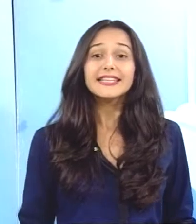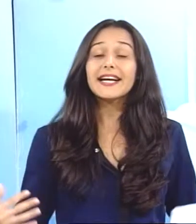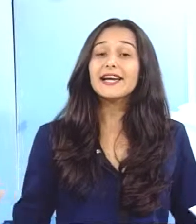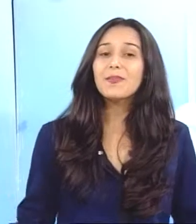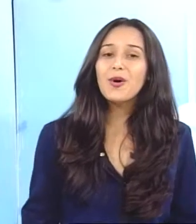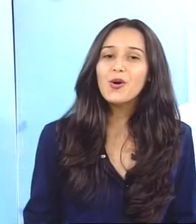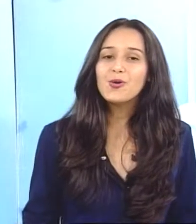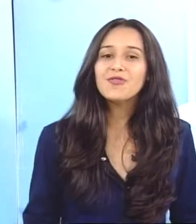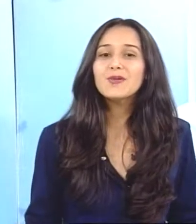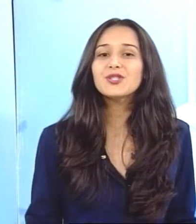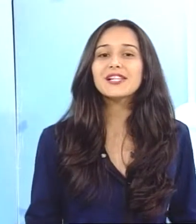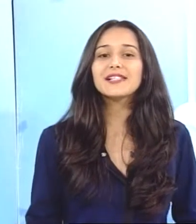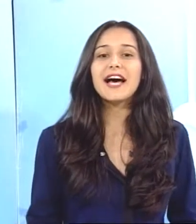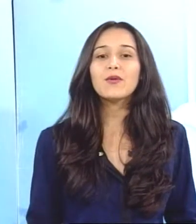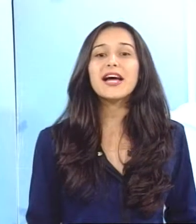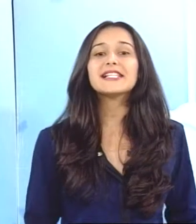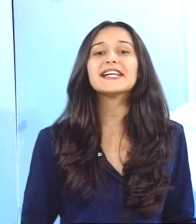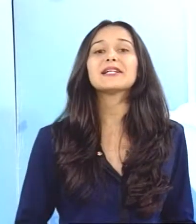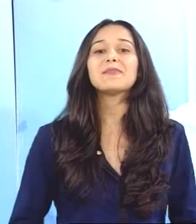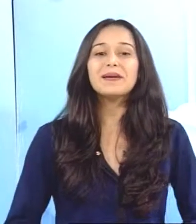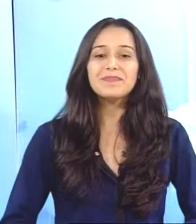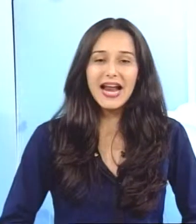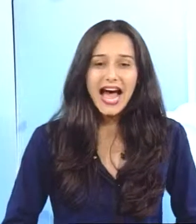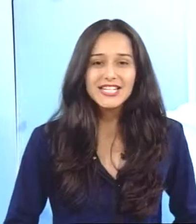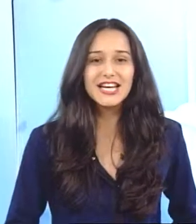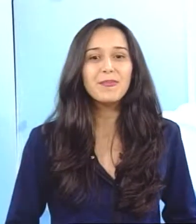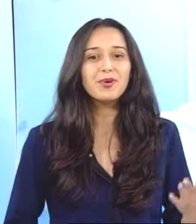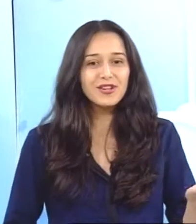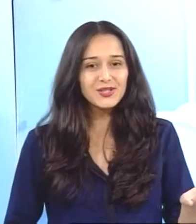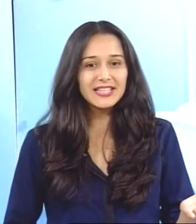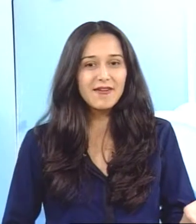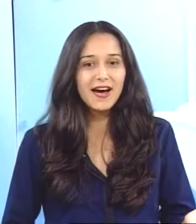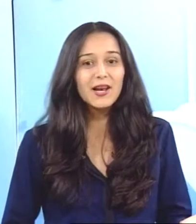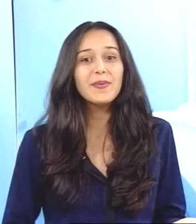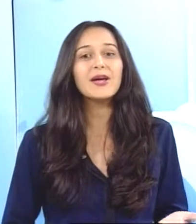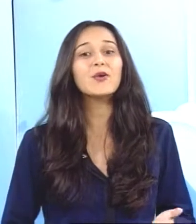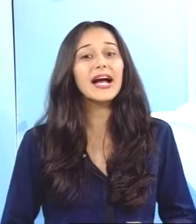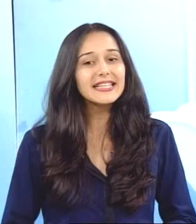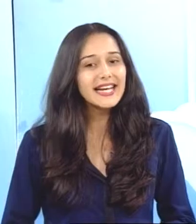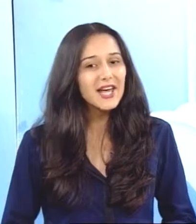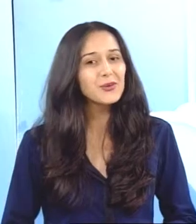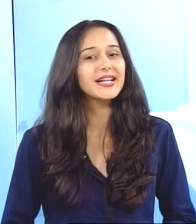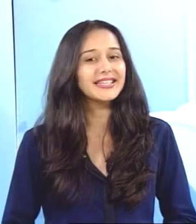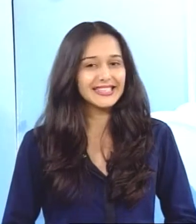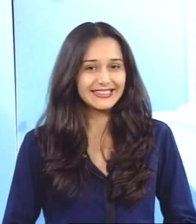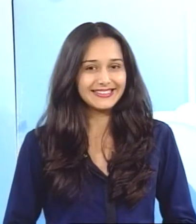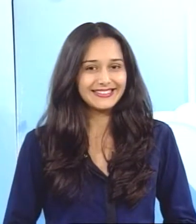Daqui a pouco vamos te ensinar uma receita bem prática. Aproveite o intervalo e pegue um caderno e uma caneta.